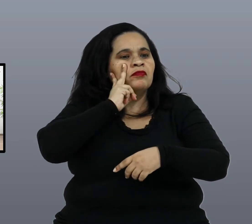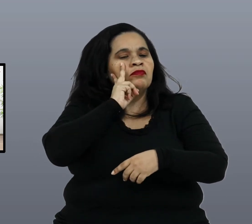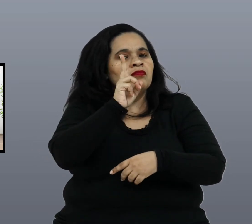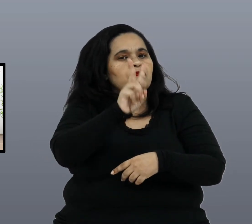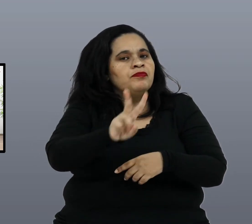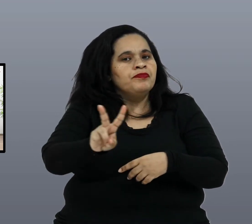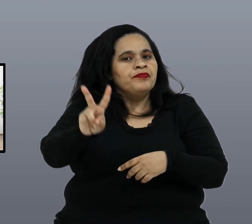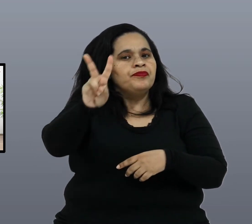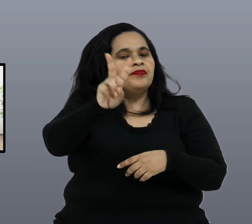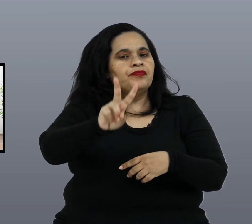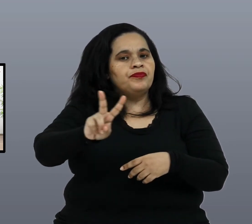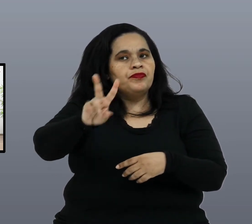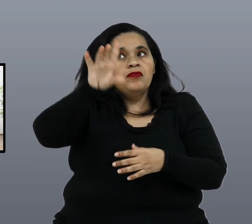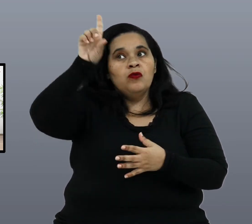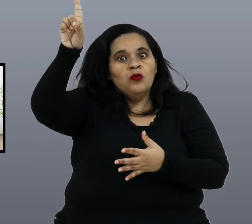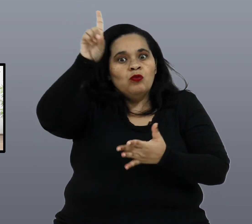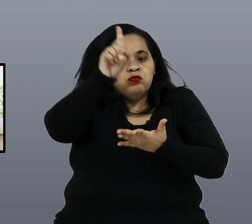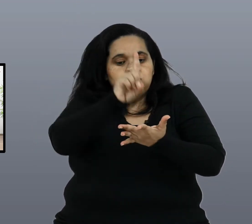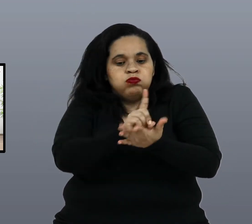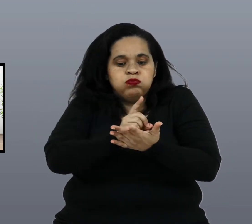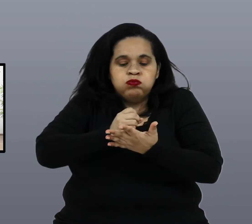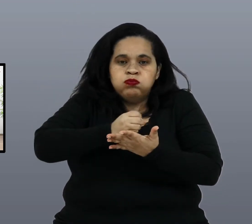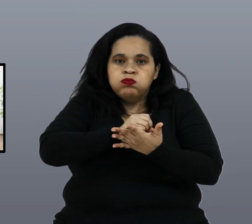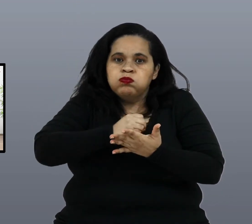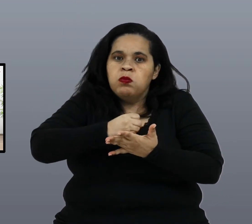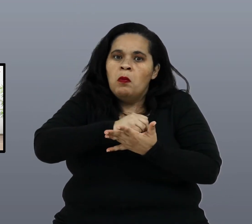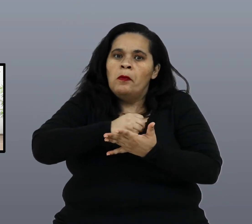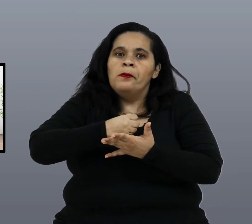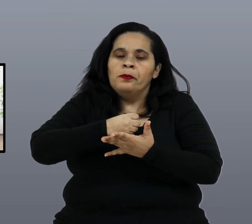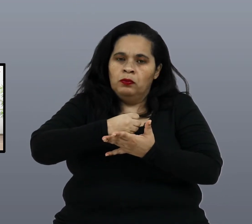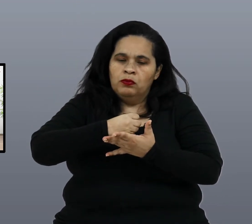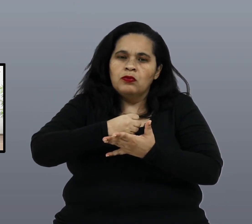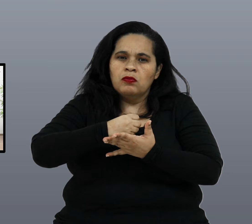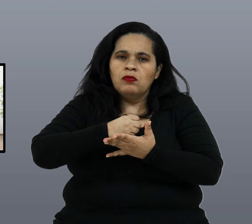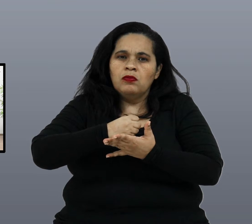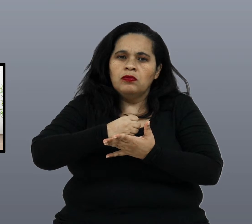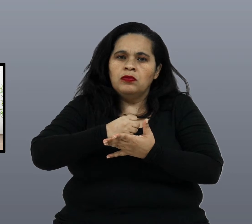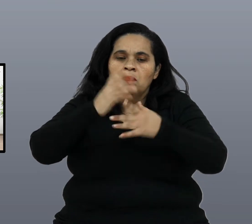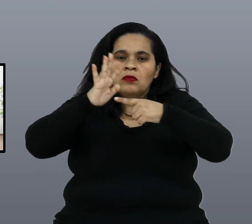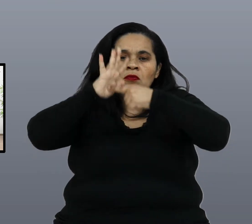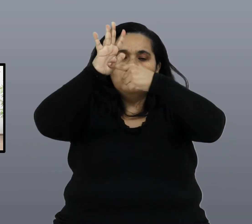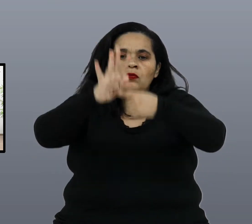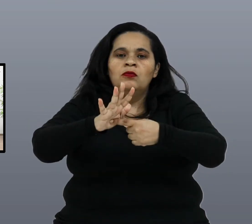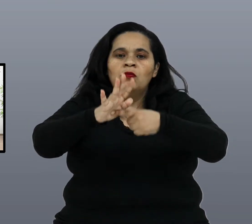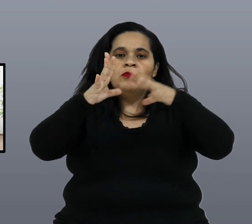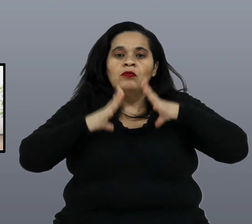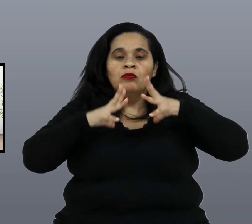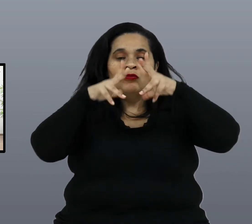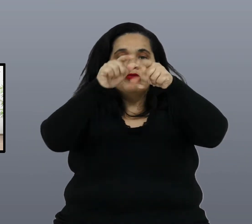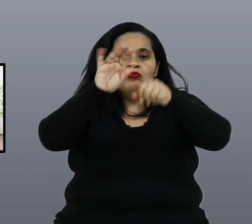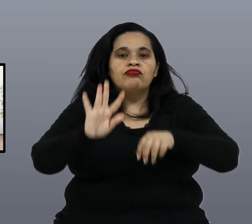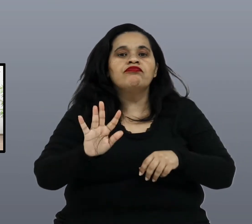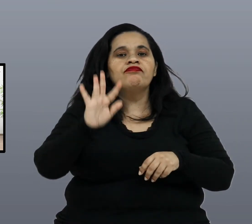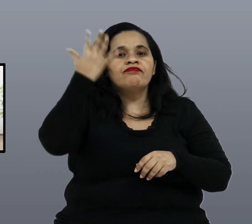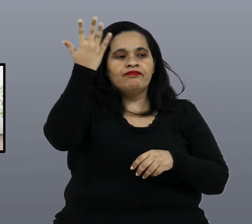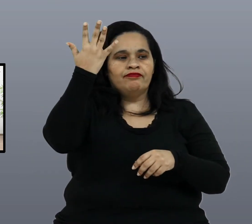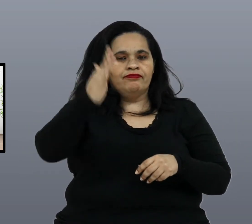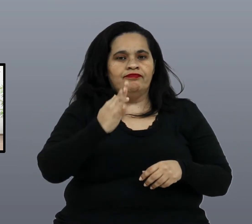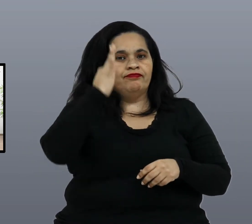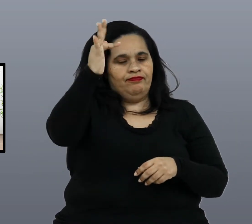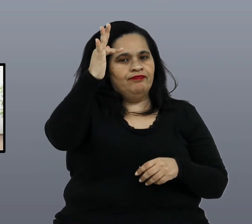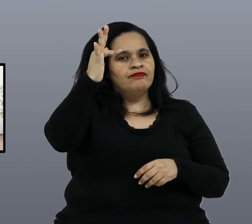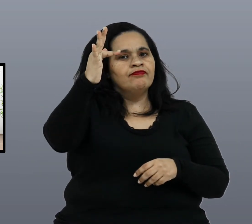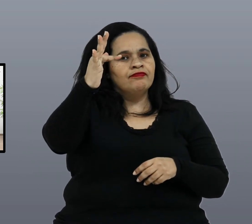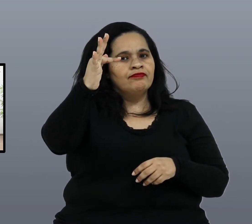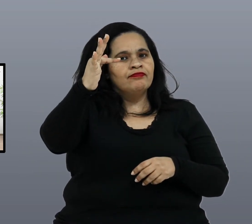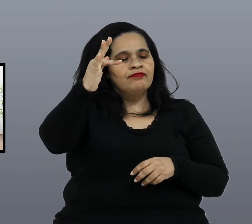do controle que Deus tem, né, com a humanidade. Deus mostra o que vai acontecer para o seu povo. É isso. Ele é soberano, né? É soberano. Uma coisa que